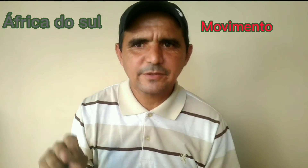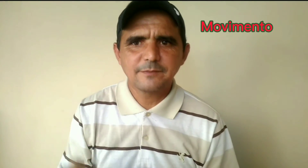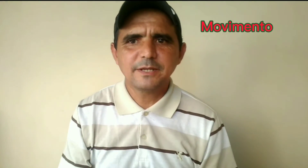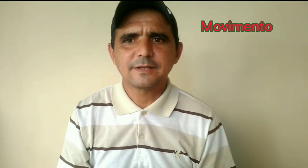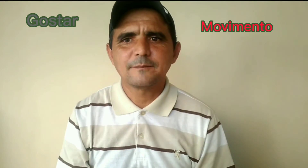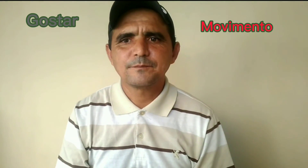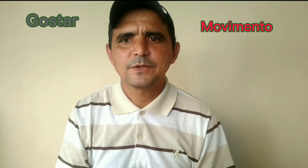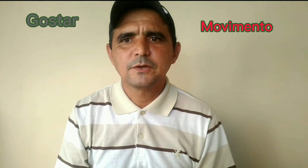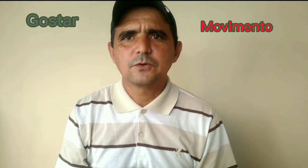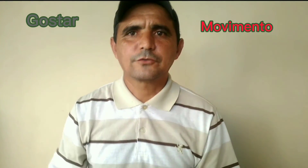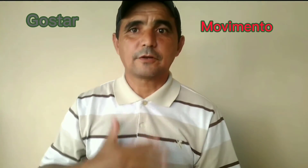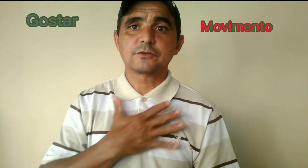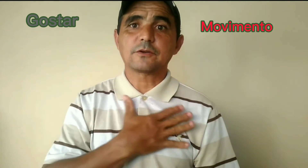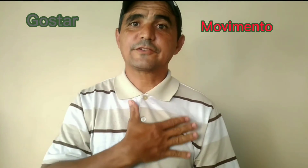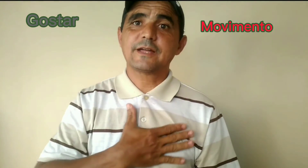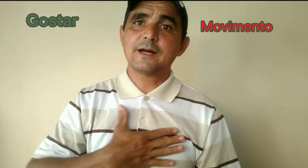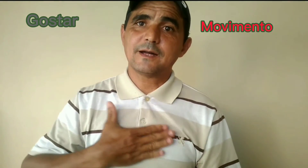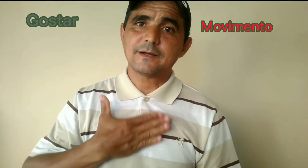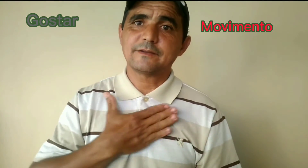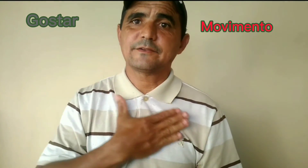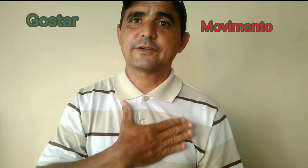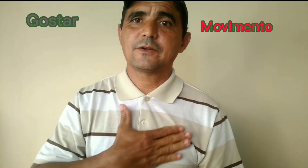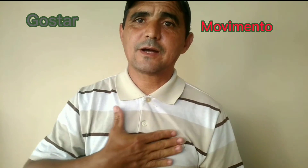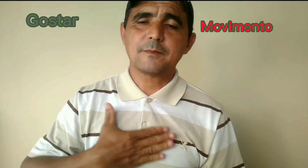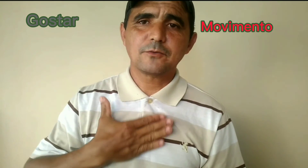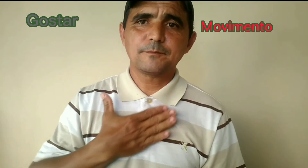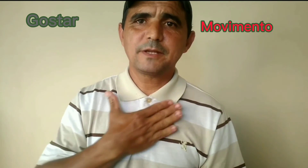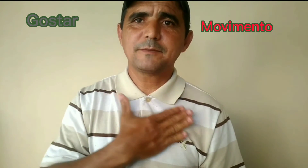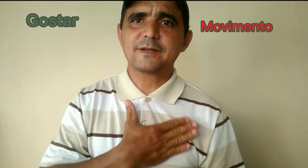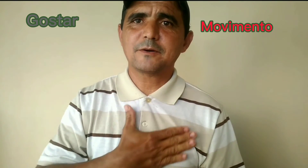movimento também. O sinal de gostar, você coloca a mão no peito, mas a